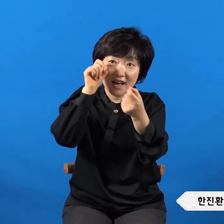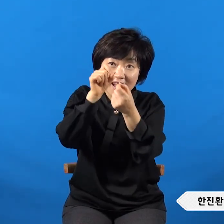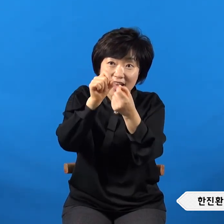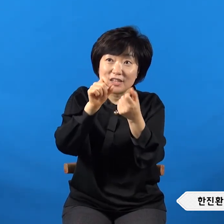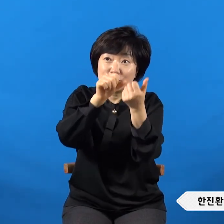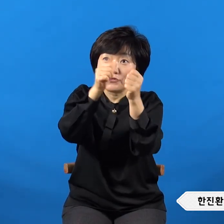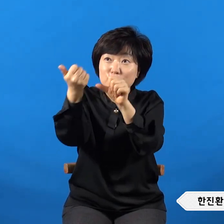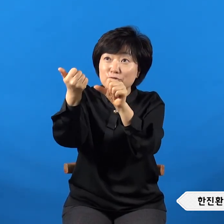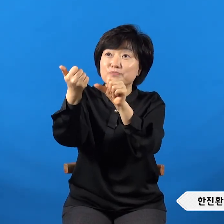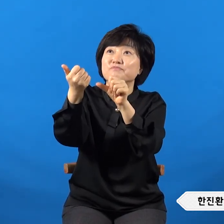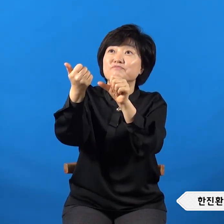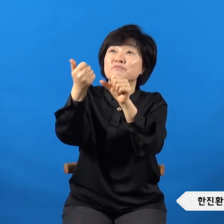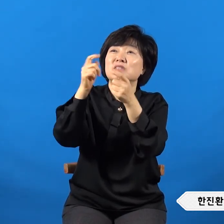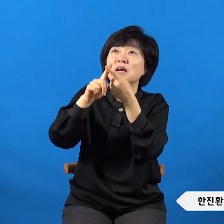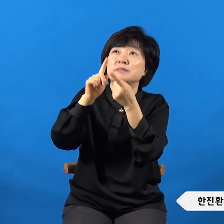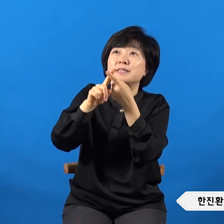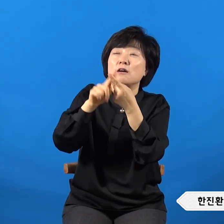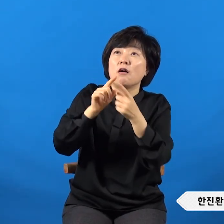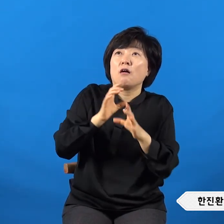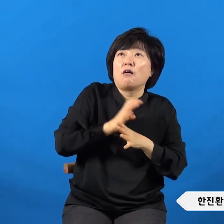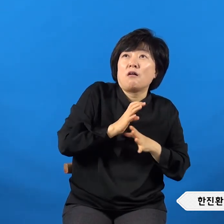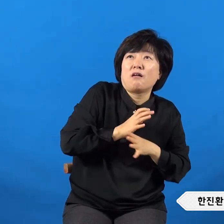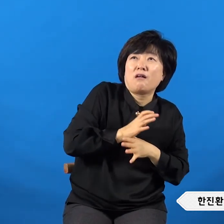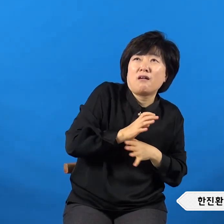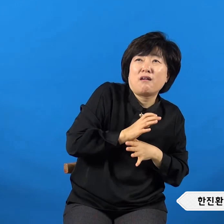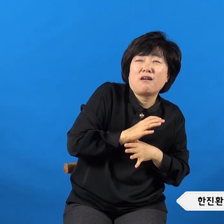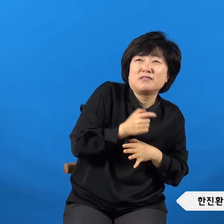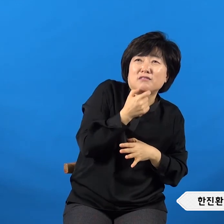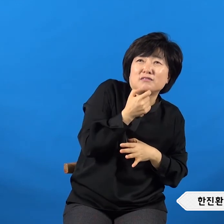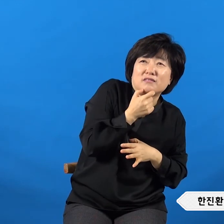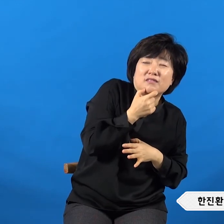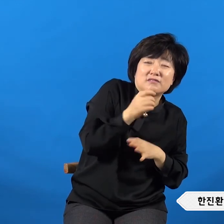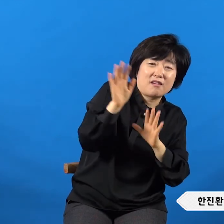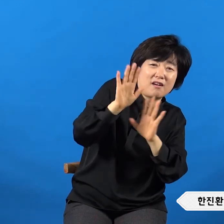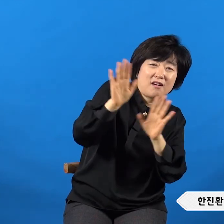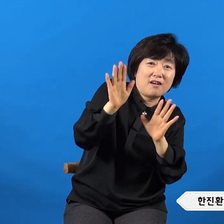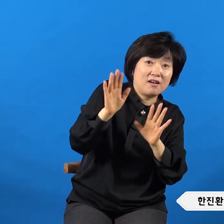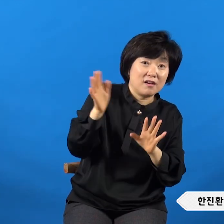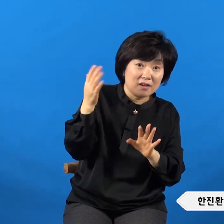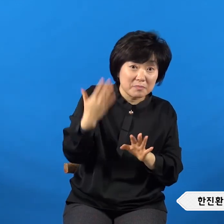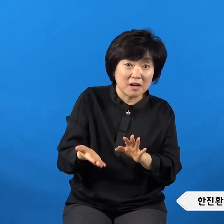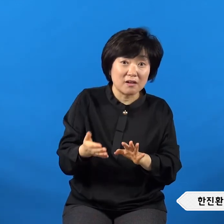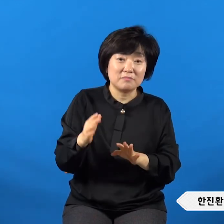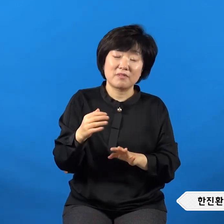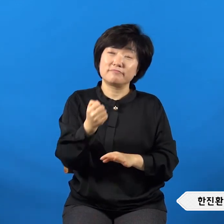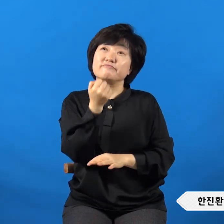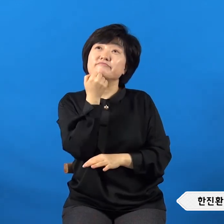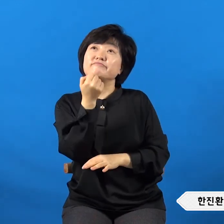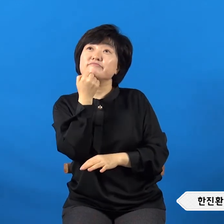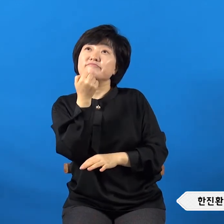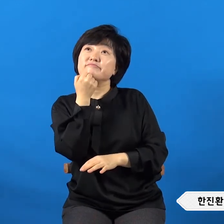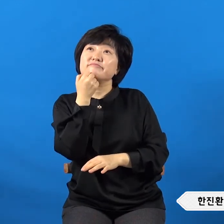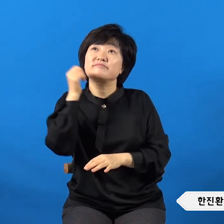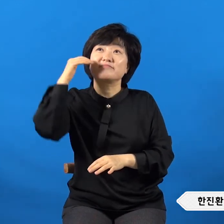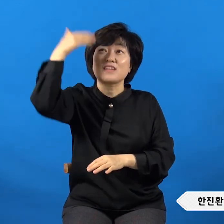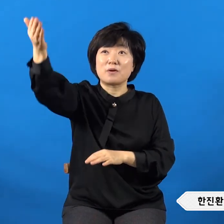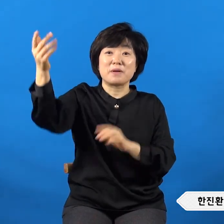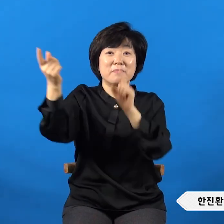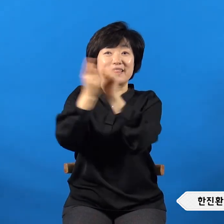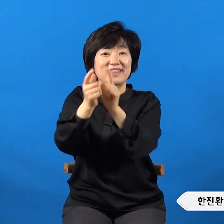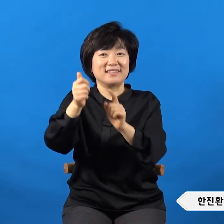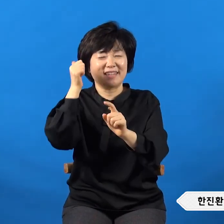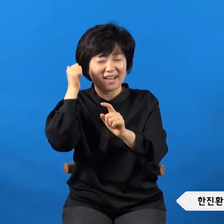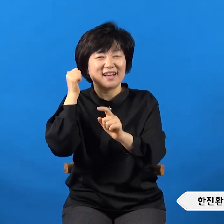다가오는 죽음을 바라보면서 공포에 벌벌 떠십니까? 아니면 껄껄껄 웃으면서 다음에